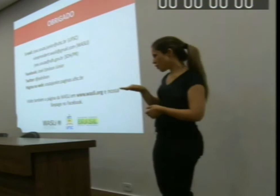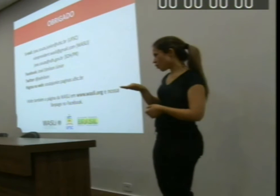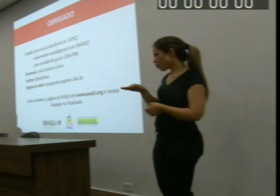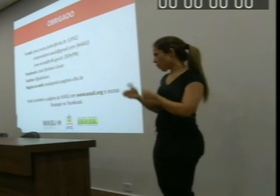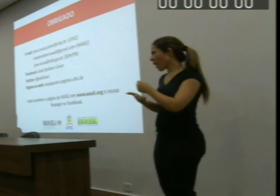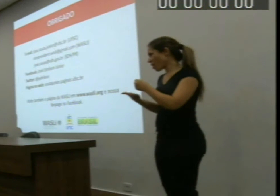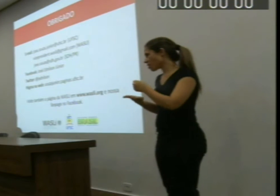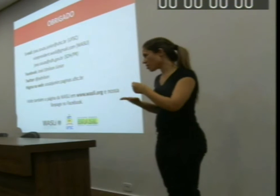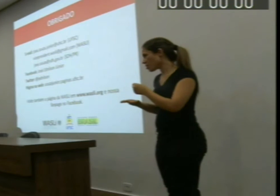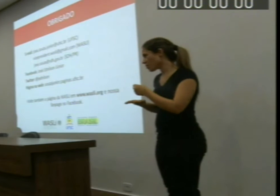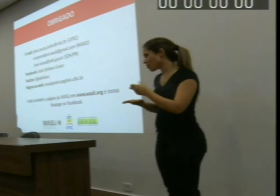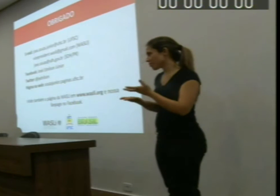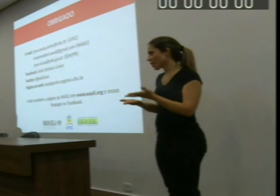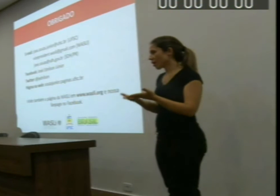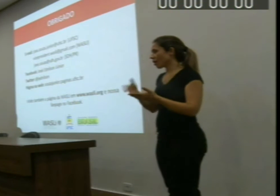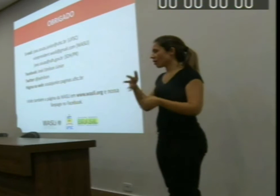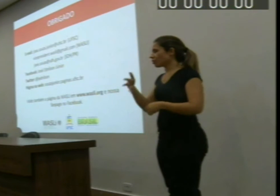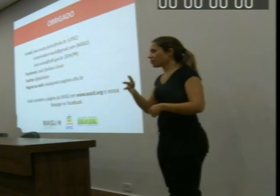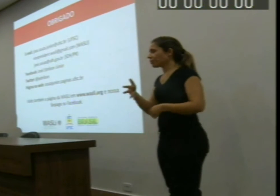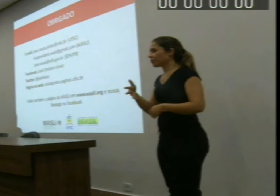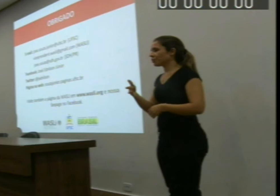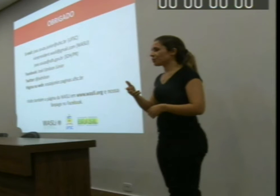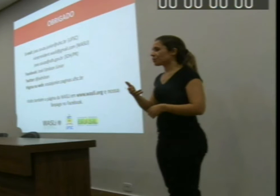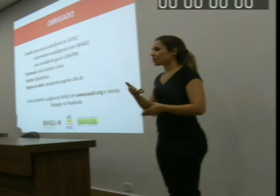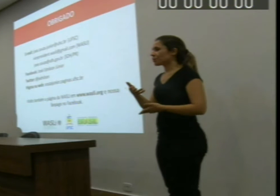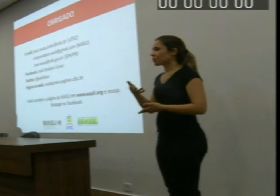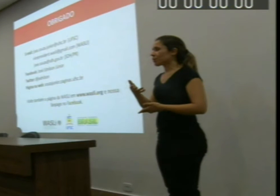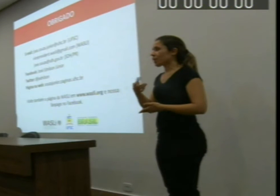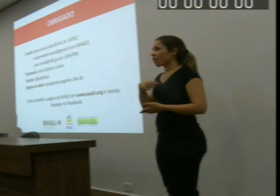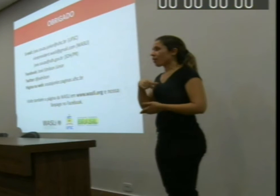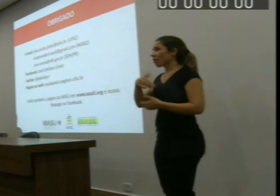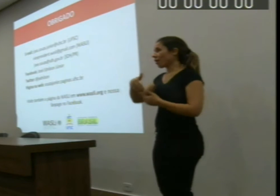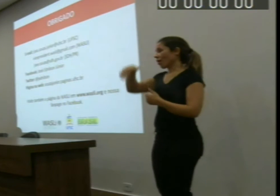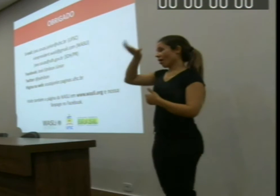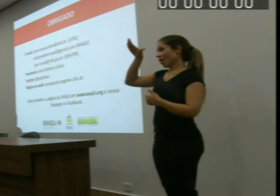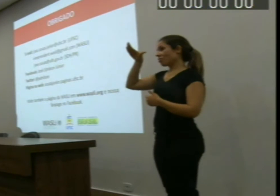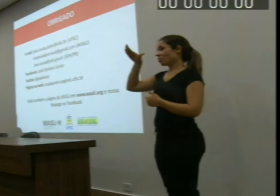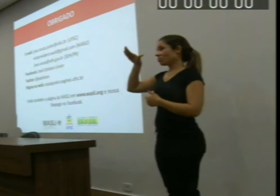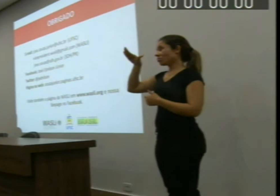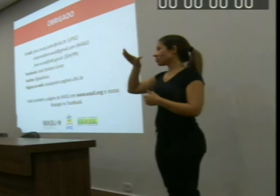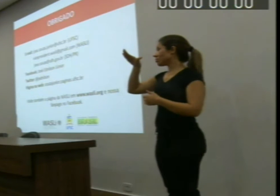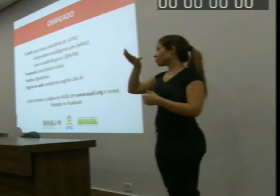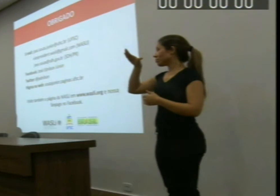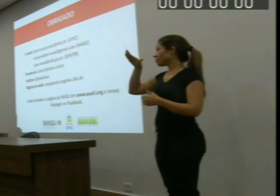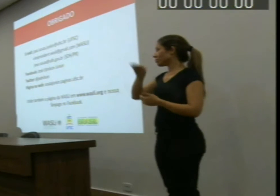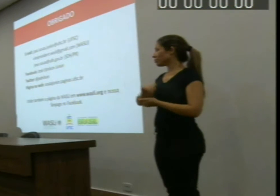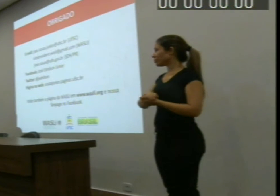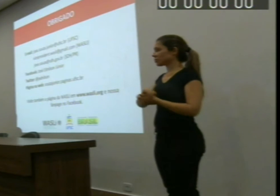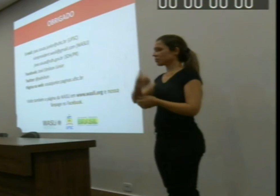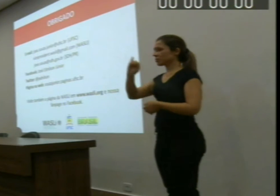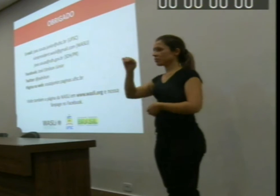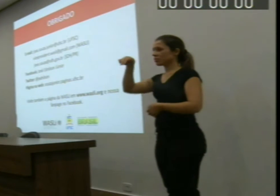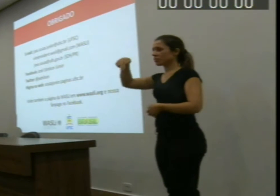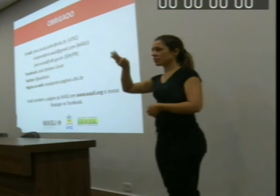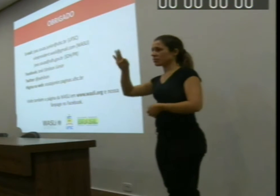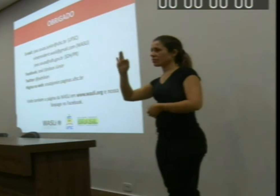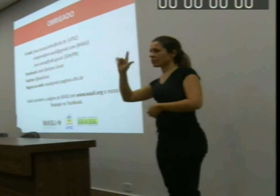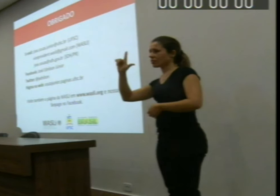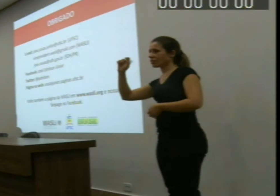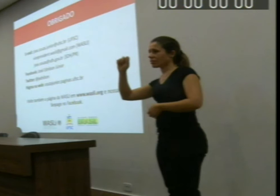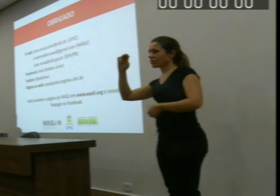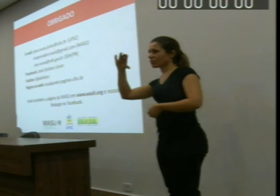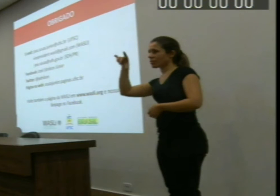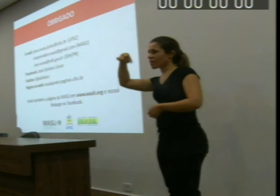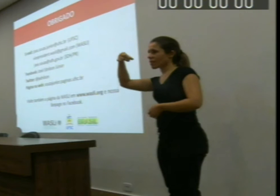a ele você tem a inflação mas eu esqueci agora Como que é o reajuste do salário mínimo